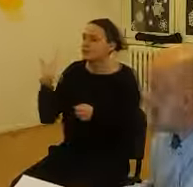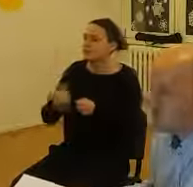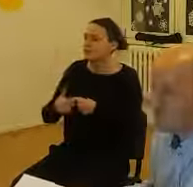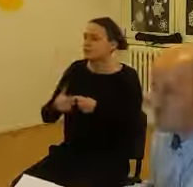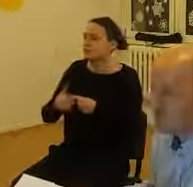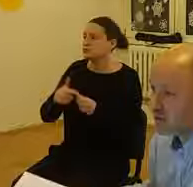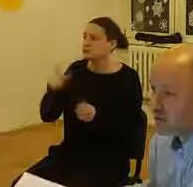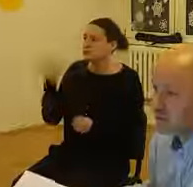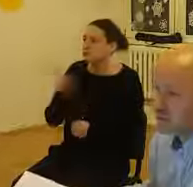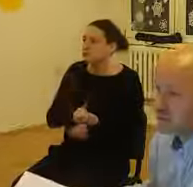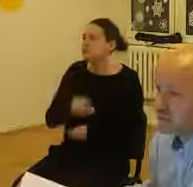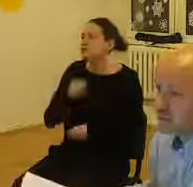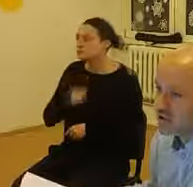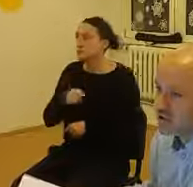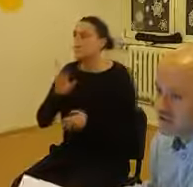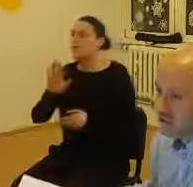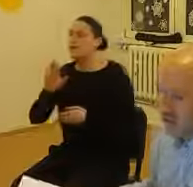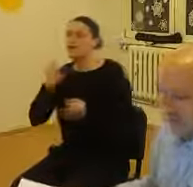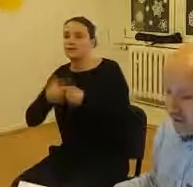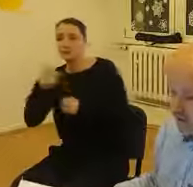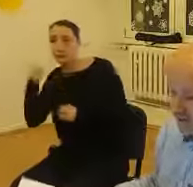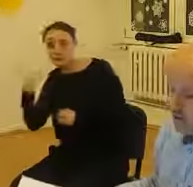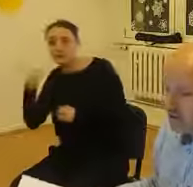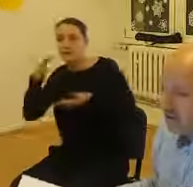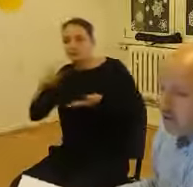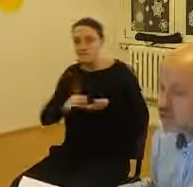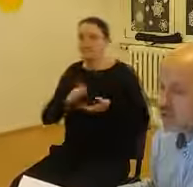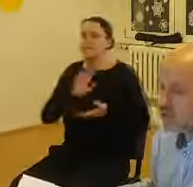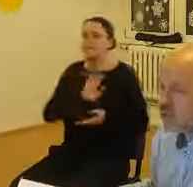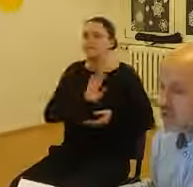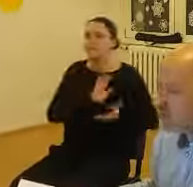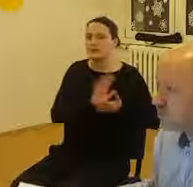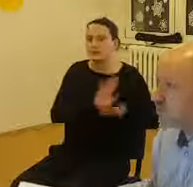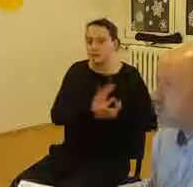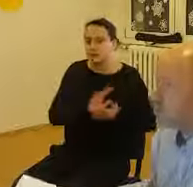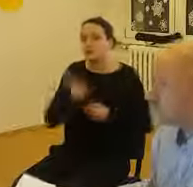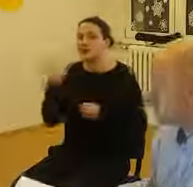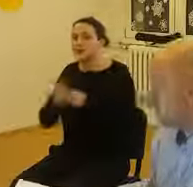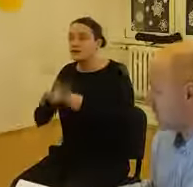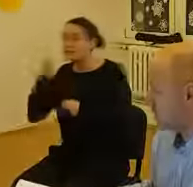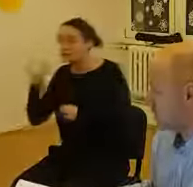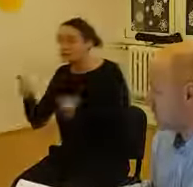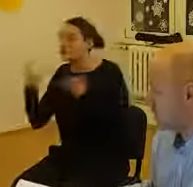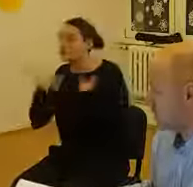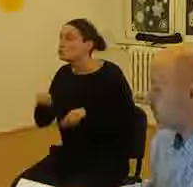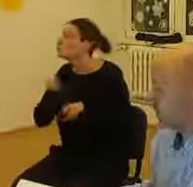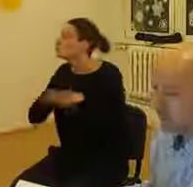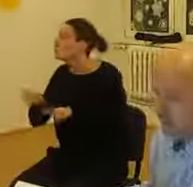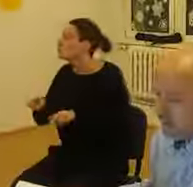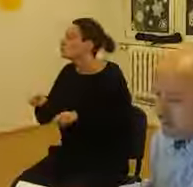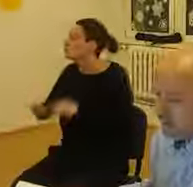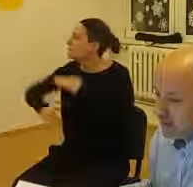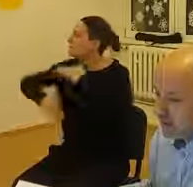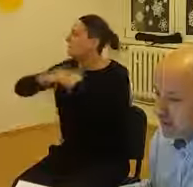ma mniej mieszkańców, ma 15 osób w Radzie Dzielnicy. 21 osób wymusza minimum 22 kandydatów.